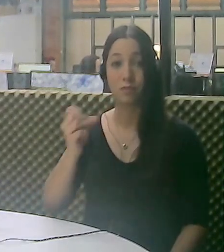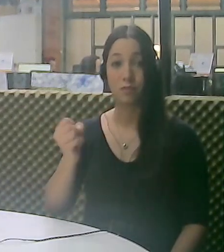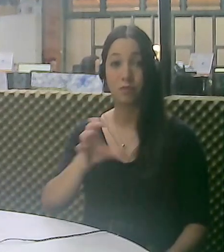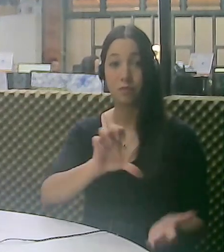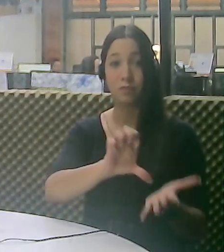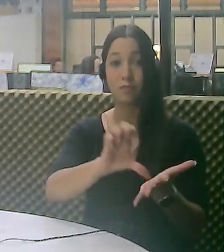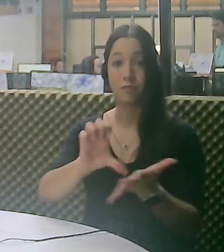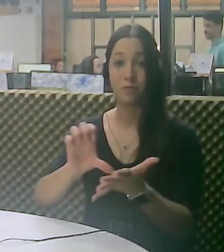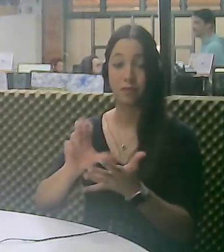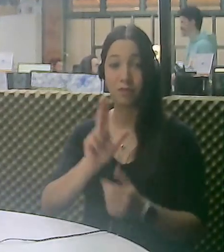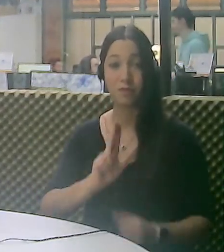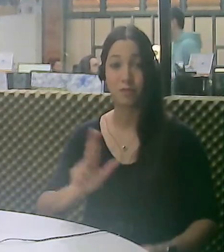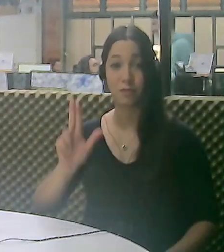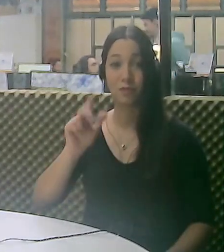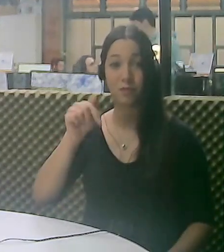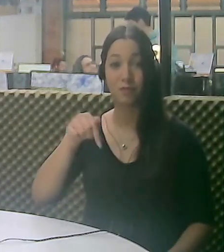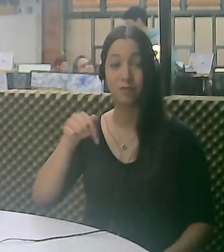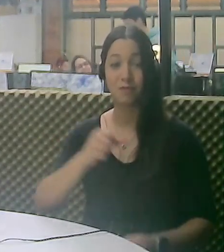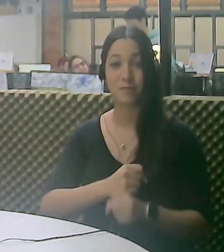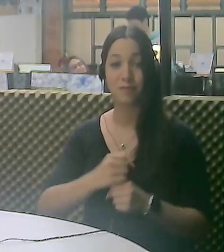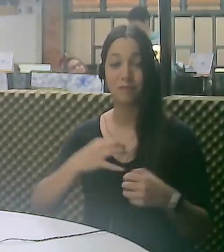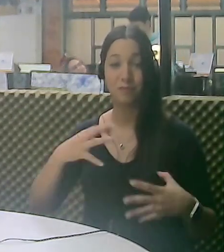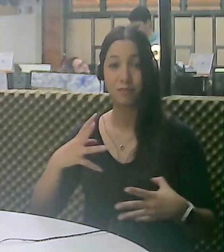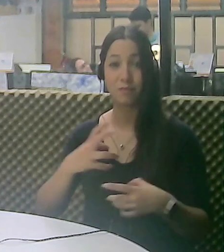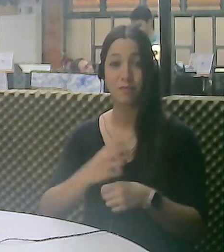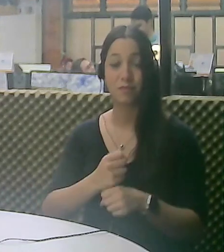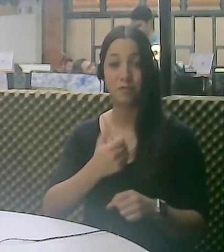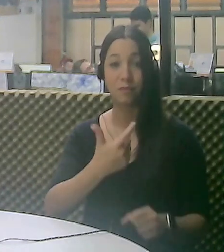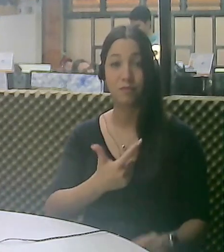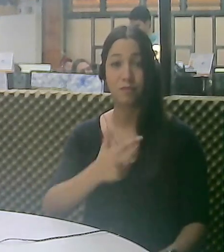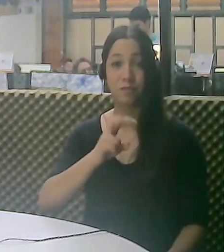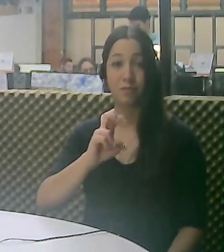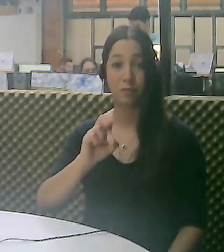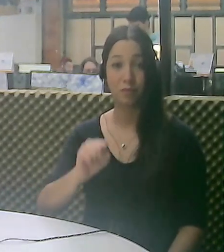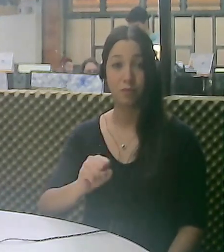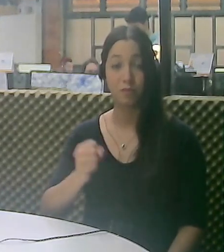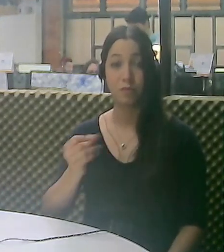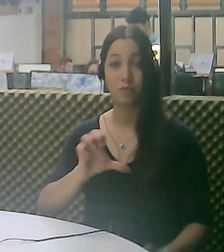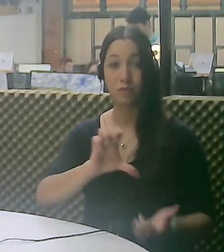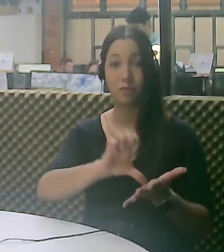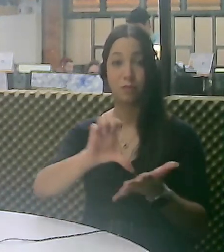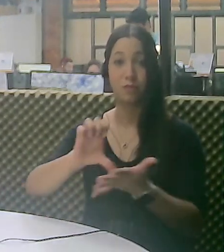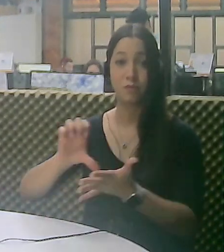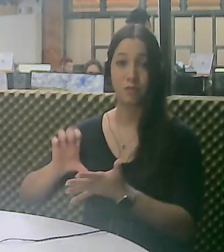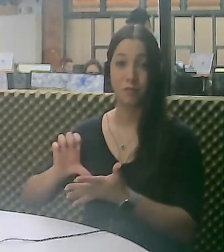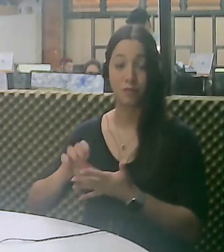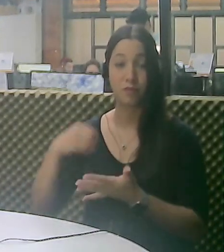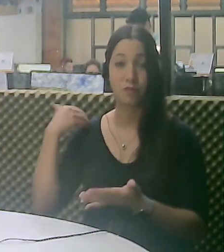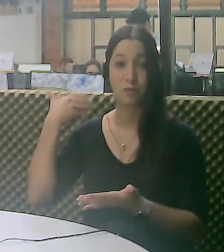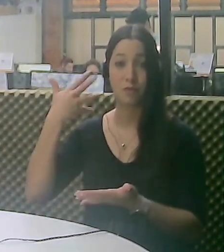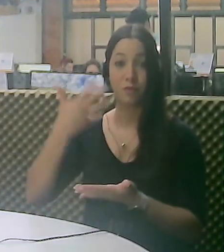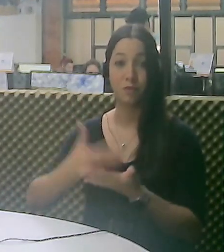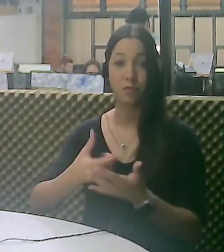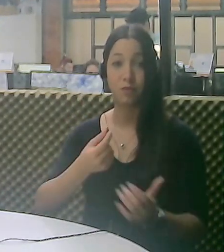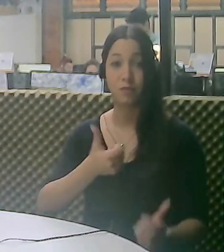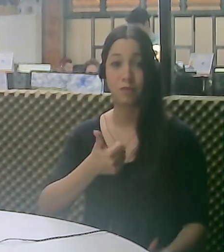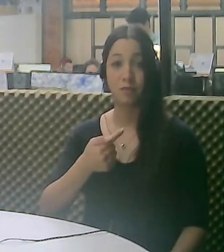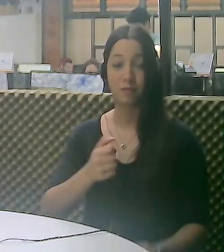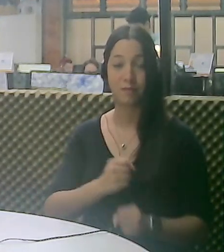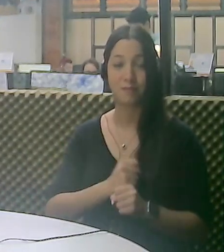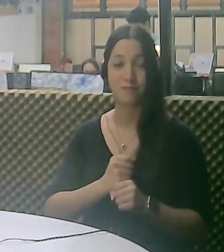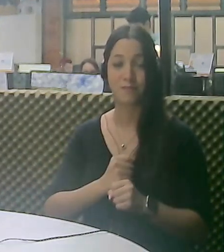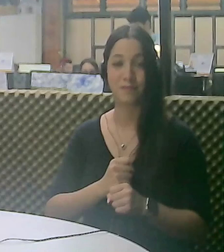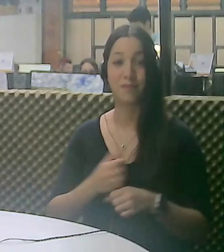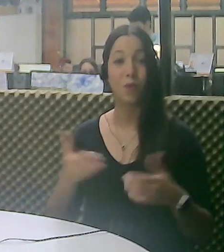de Uberlândia somente neste ano, totalizando 258 pontos ativos desde 2017.